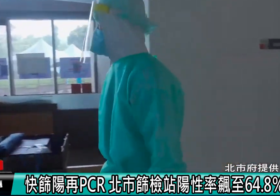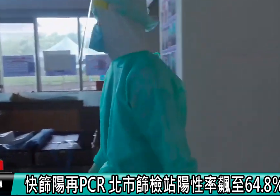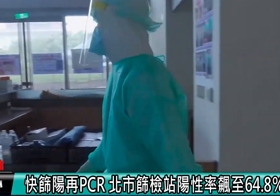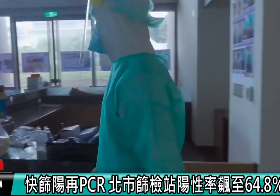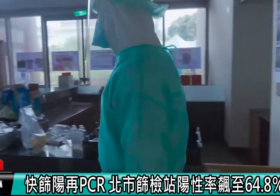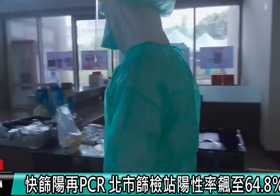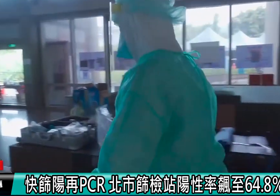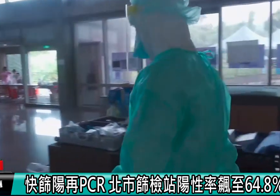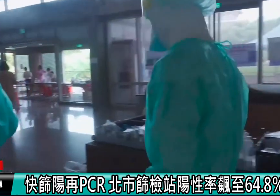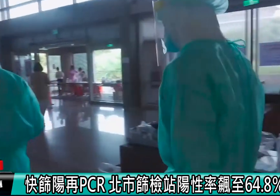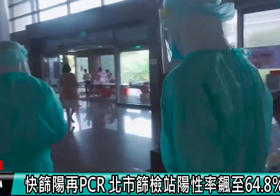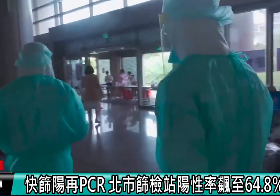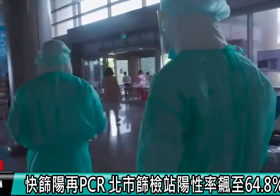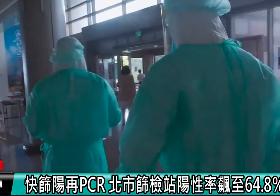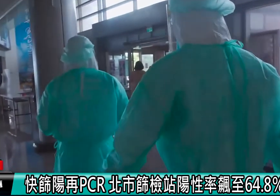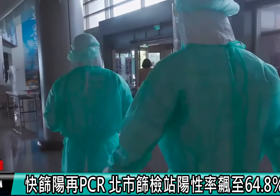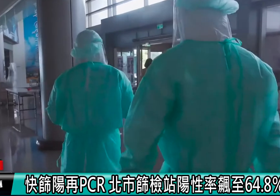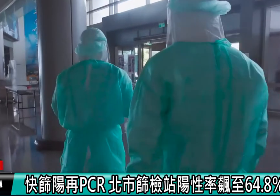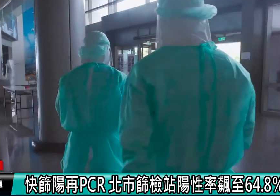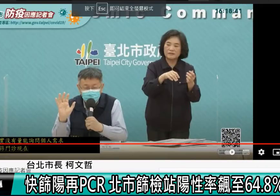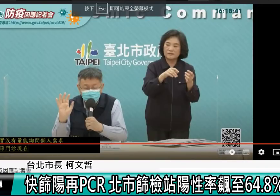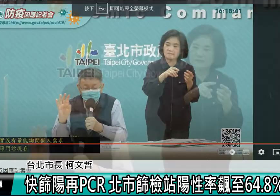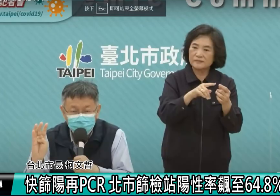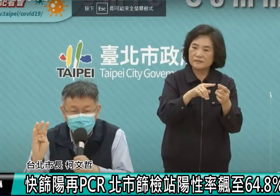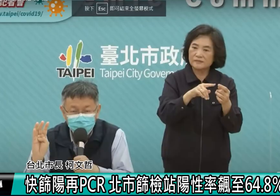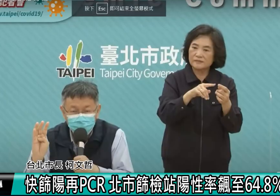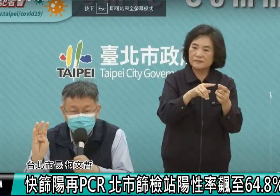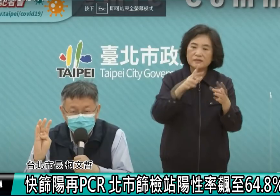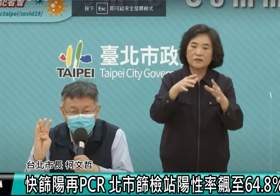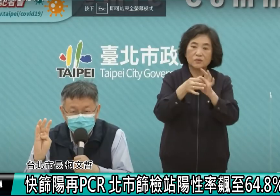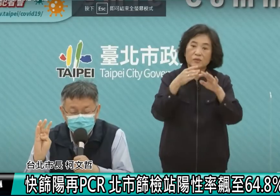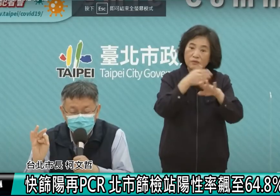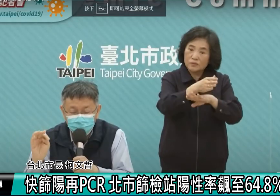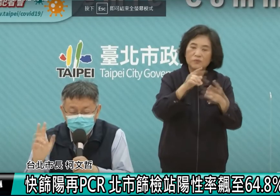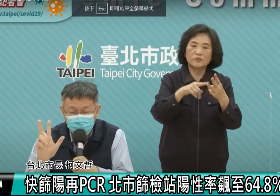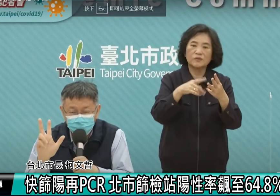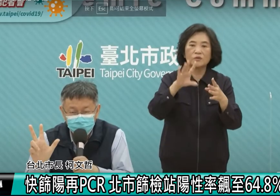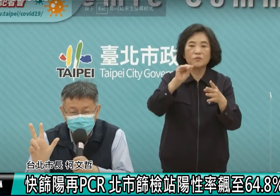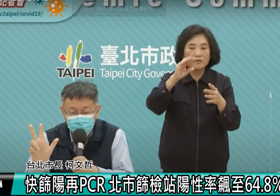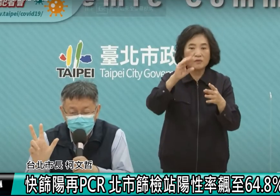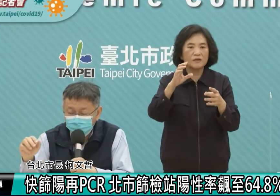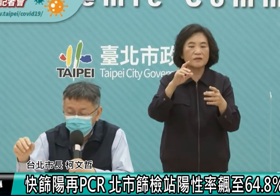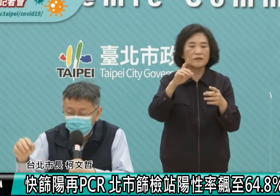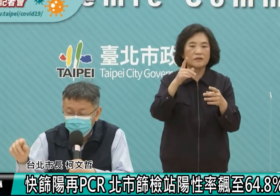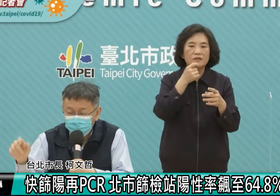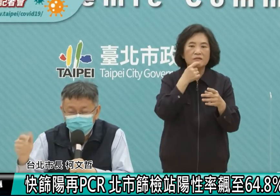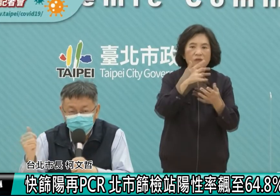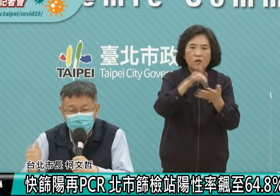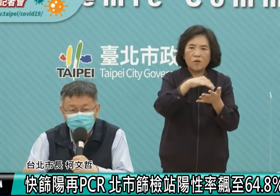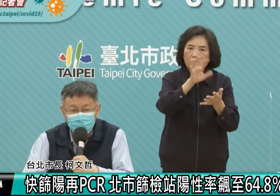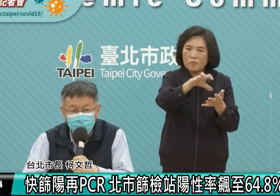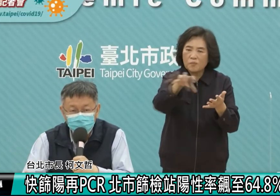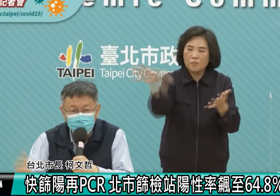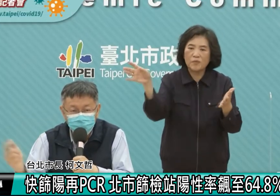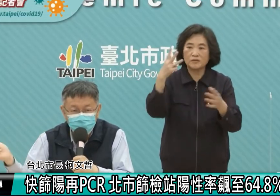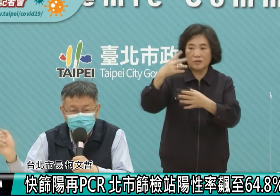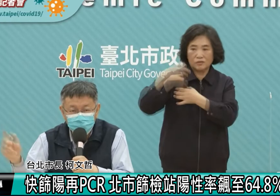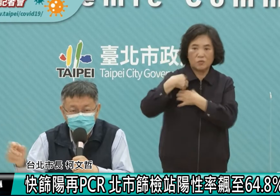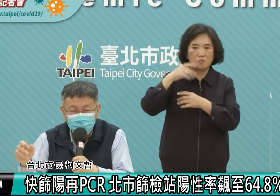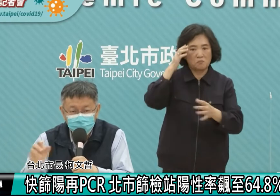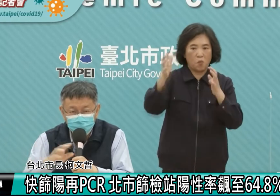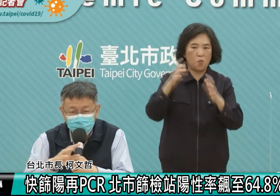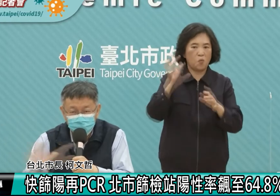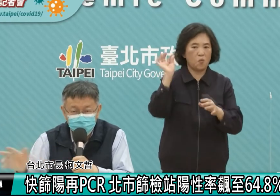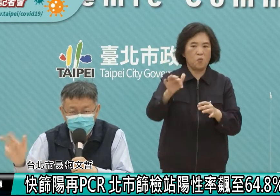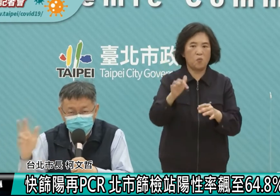诊， 我们连续5家加上关渡加上万方啊，这7家，那3种动员最快，它也上